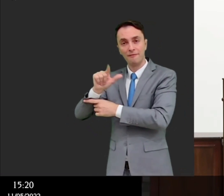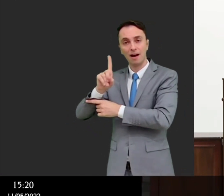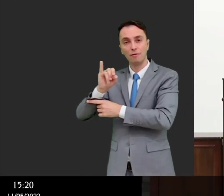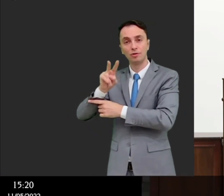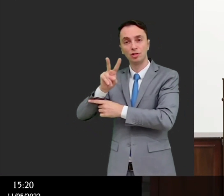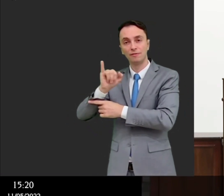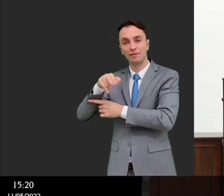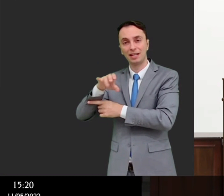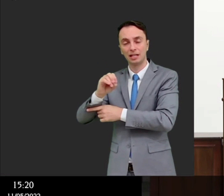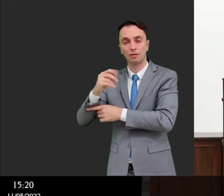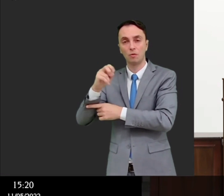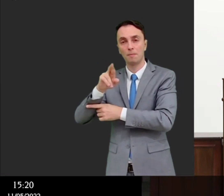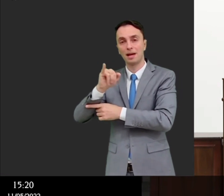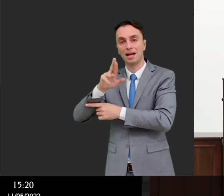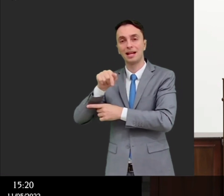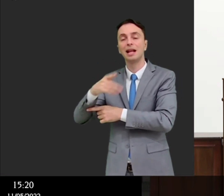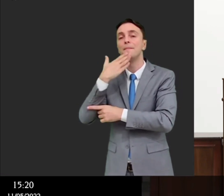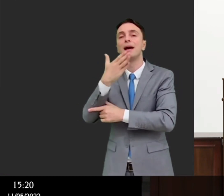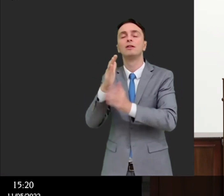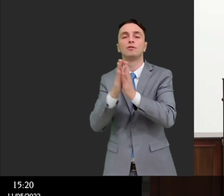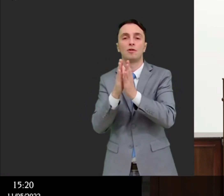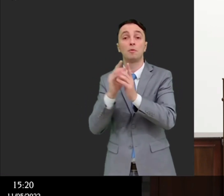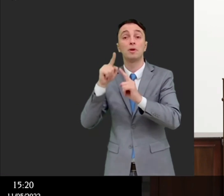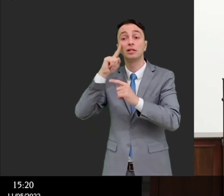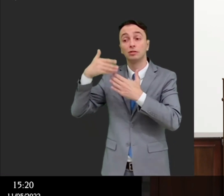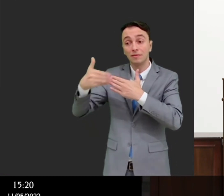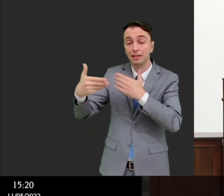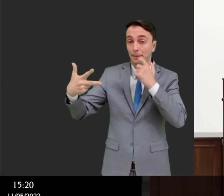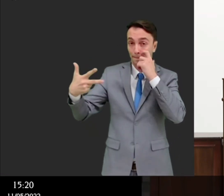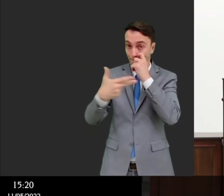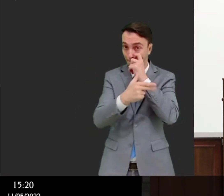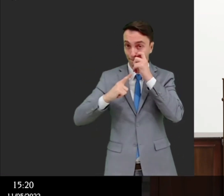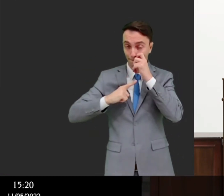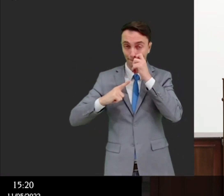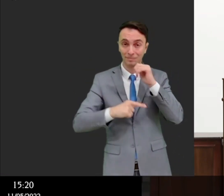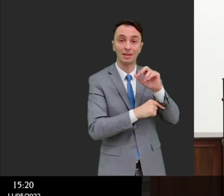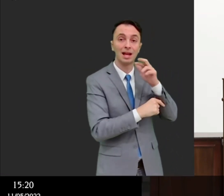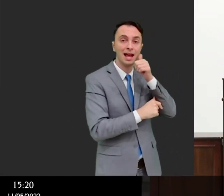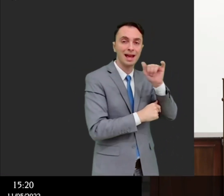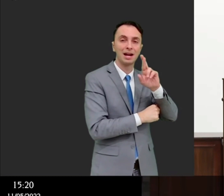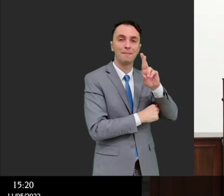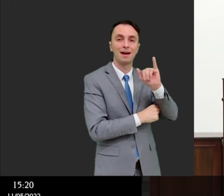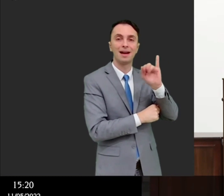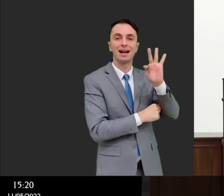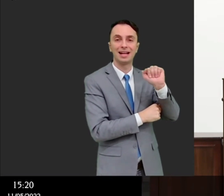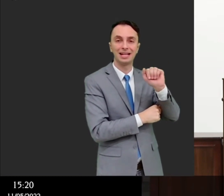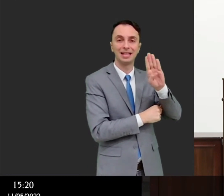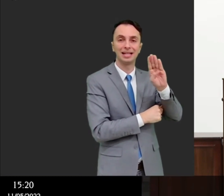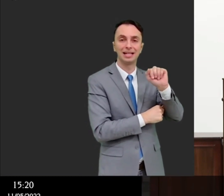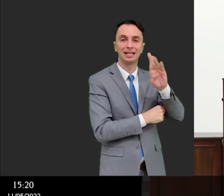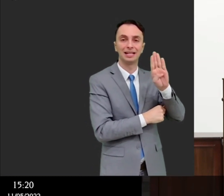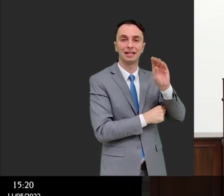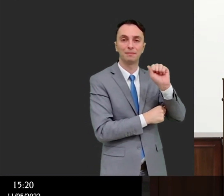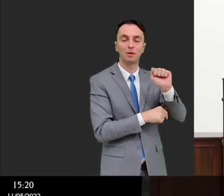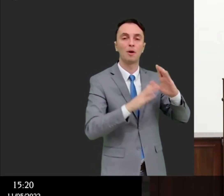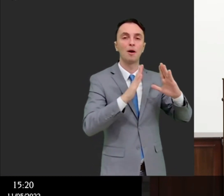da Silva, da Vila Palmares, passará por uma cirurgia. A irmã Rita Barbosa, de